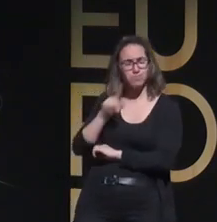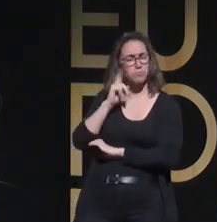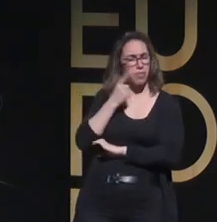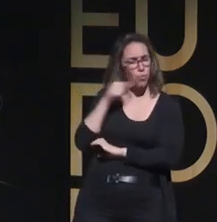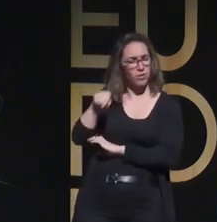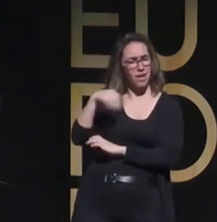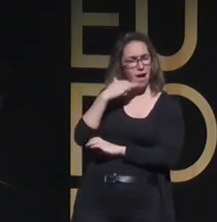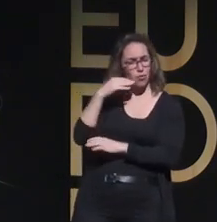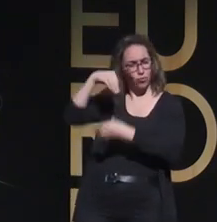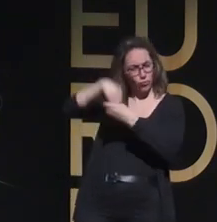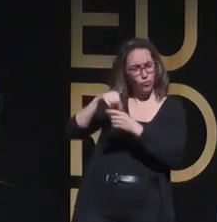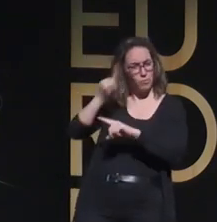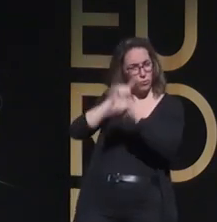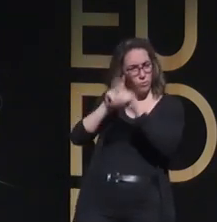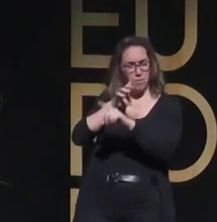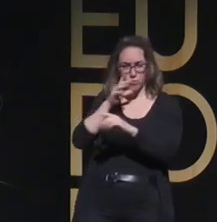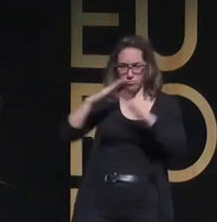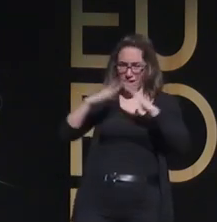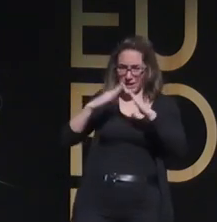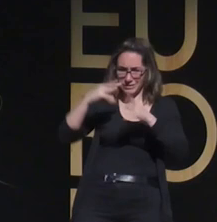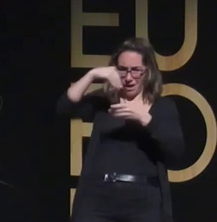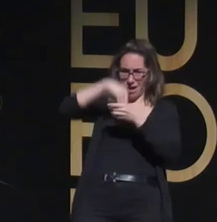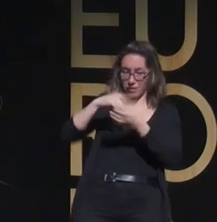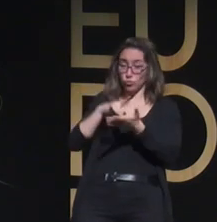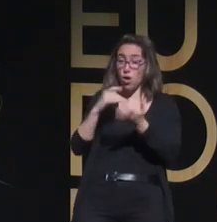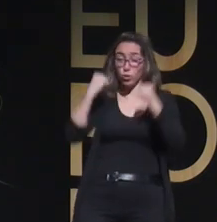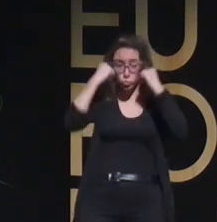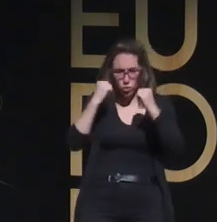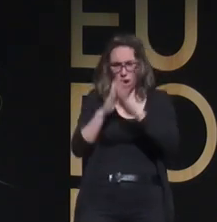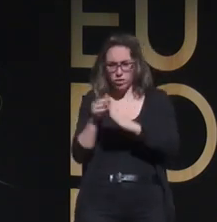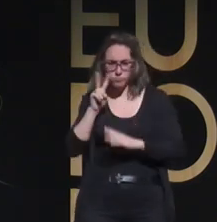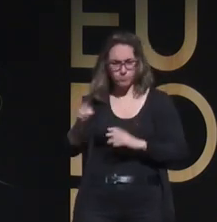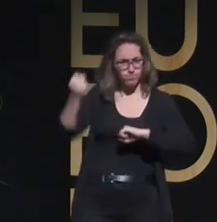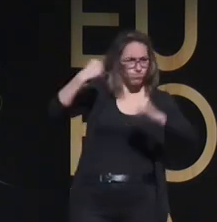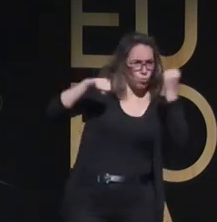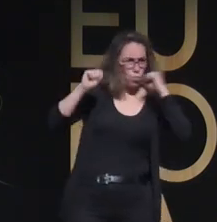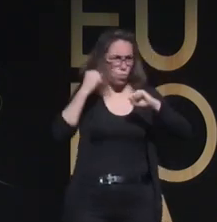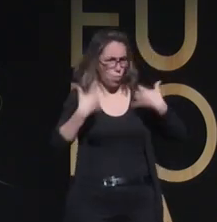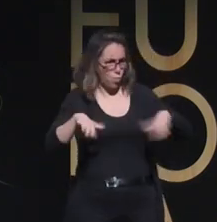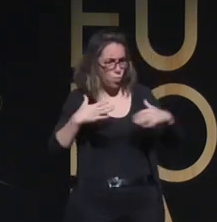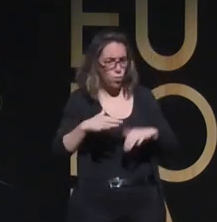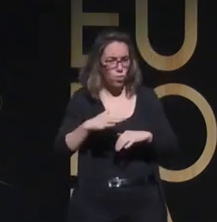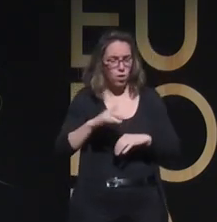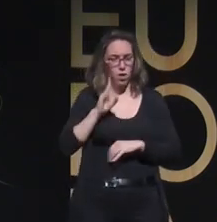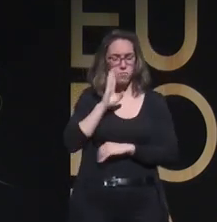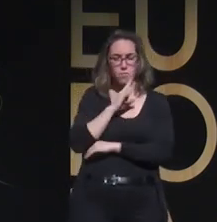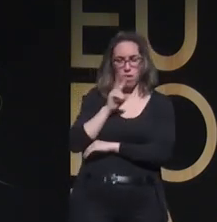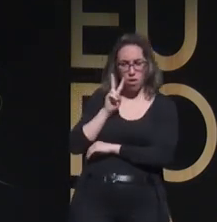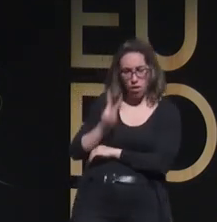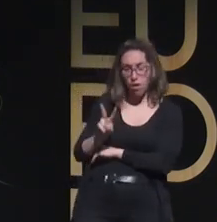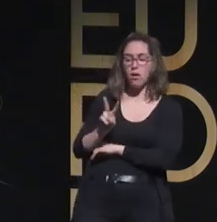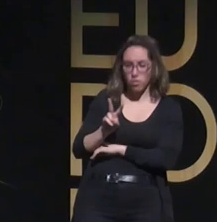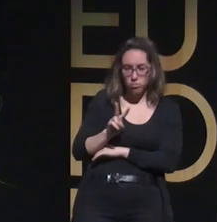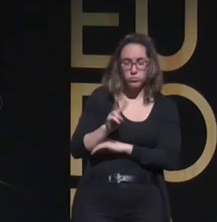ella es la que empezó a ver en su casa cómo se portaba a su hijo a la hora de tener que estudiar, a la hora de estar con los libros, a la hora de... Y es donde llamaron a un profesional, se